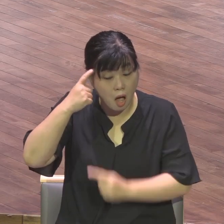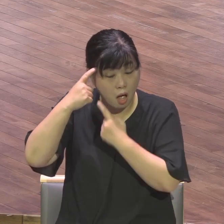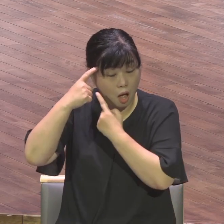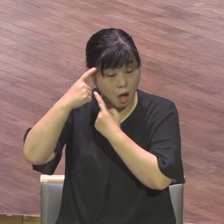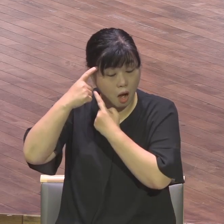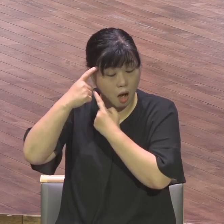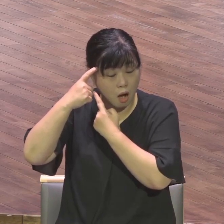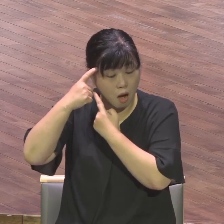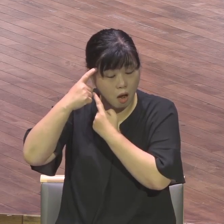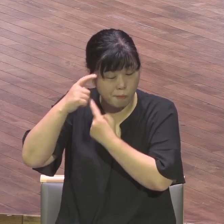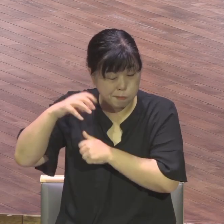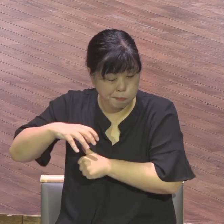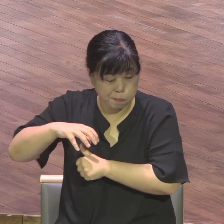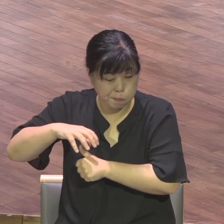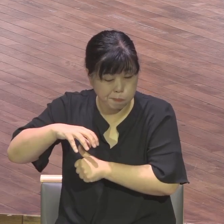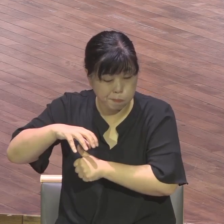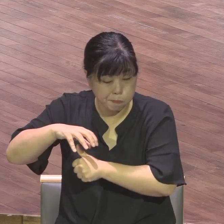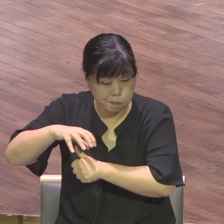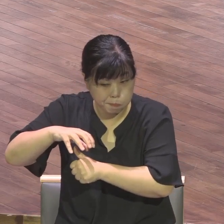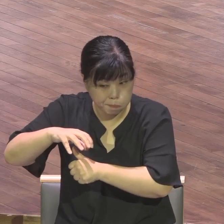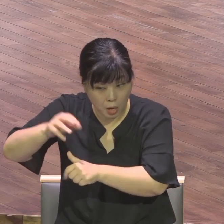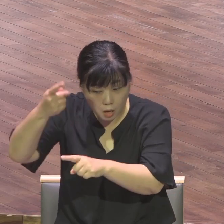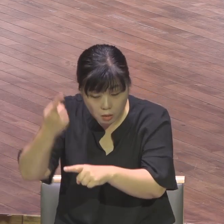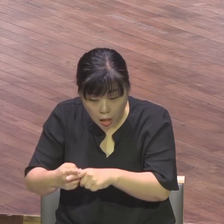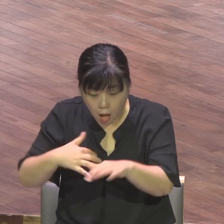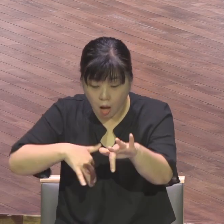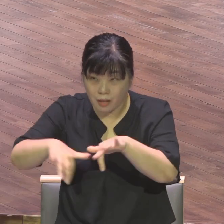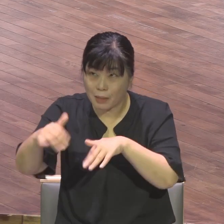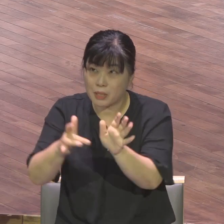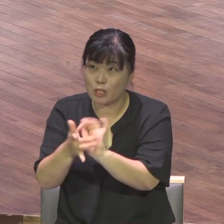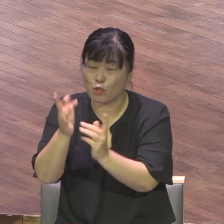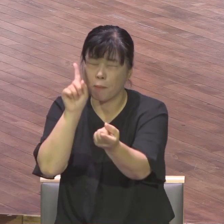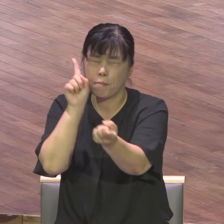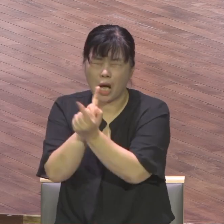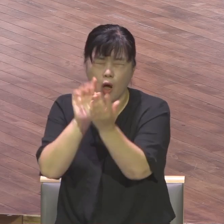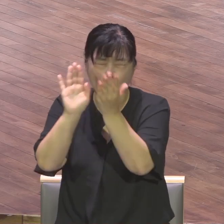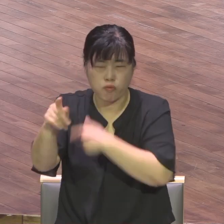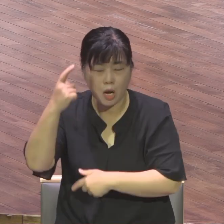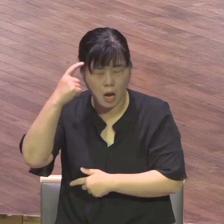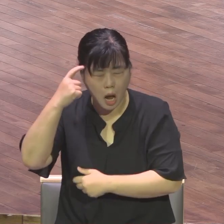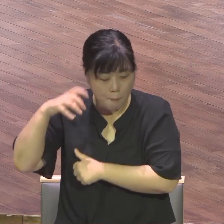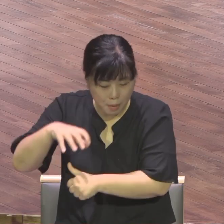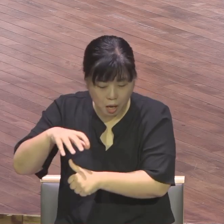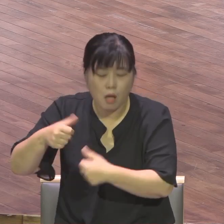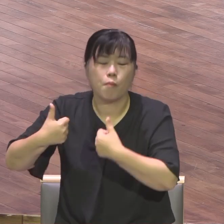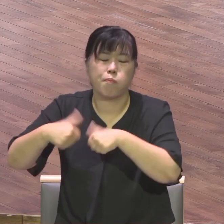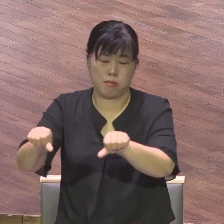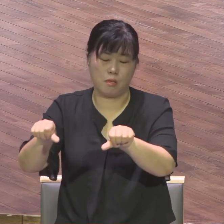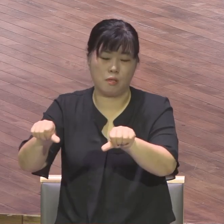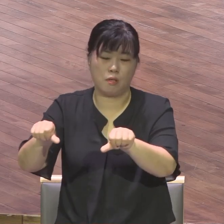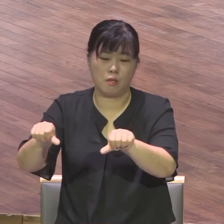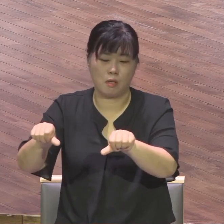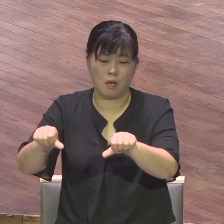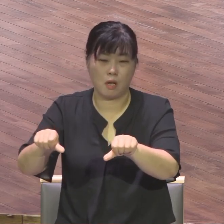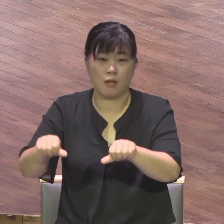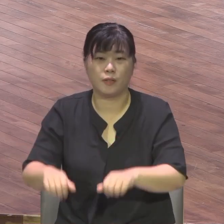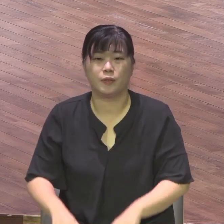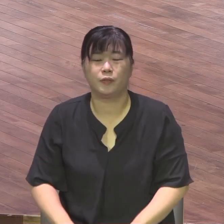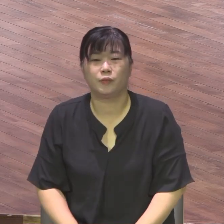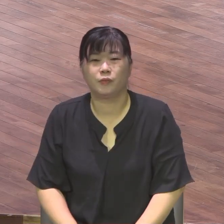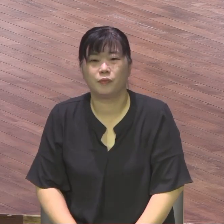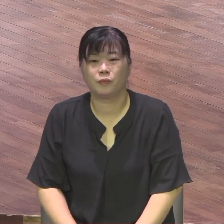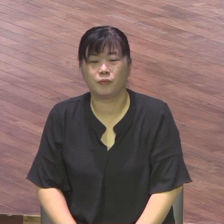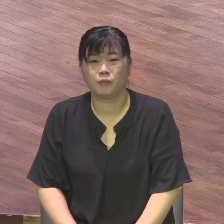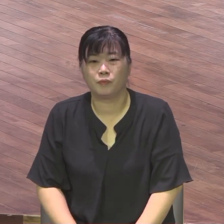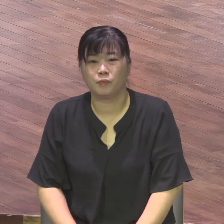다 잡아 죽인다. 그렇게 열심히 특심이었습니다. 그런데 이